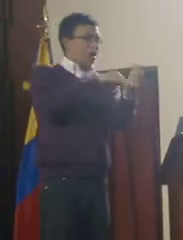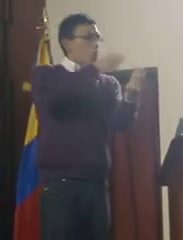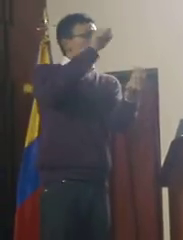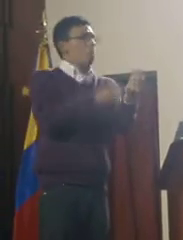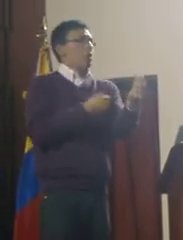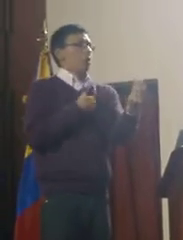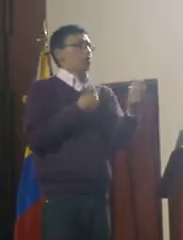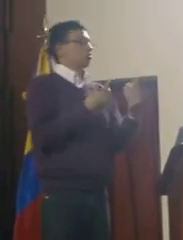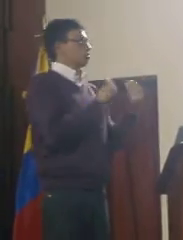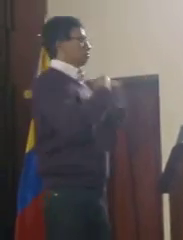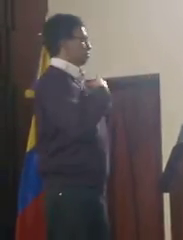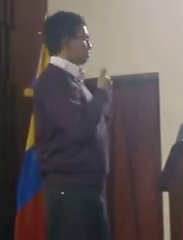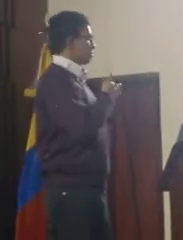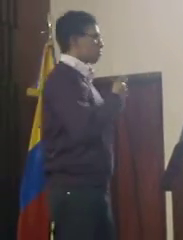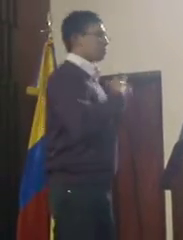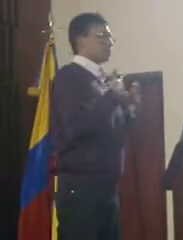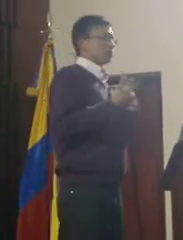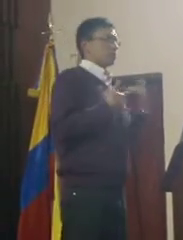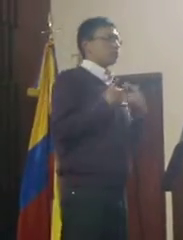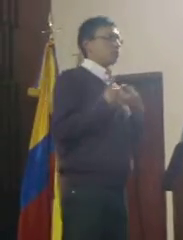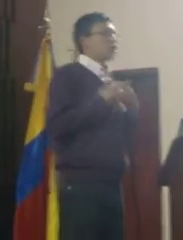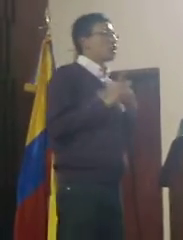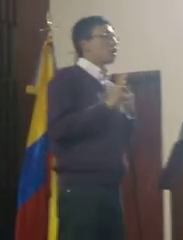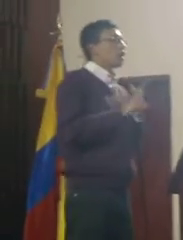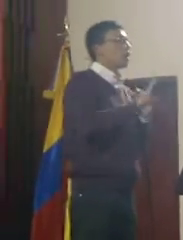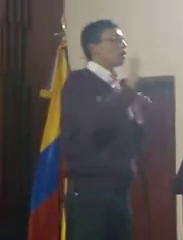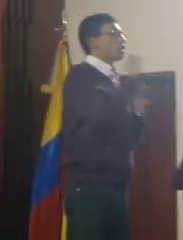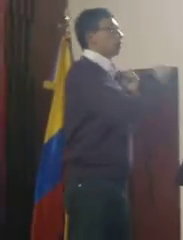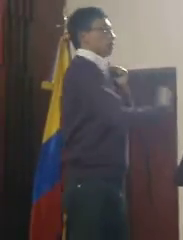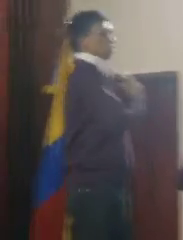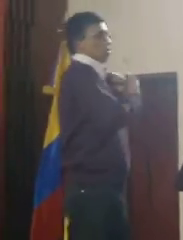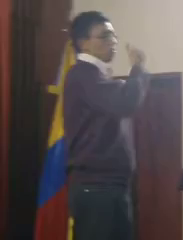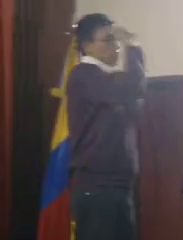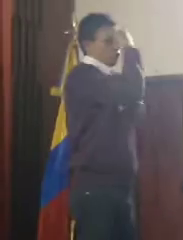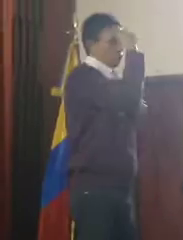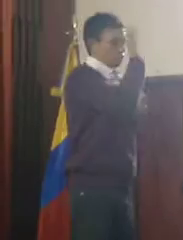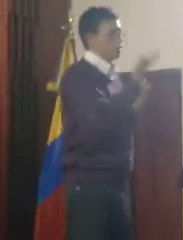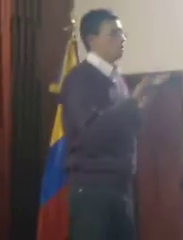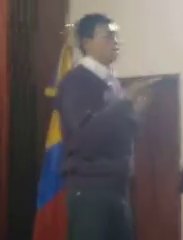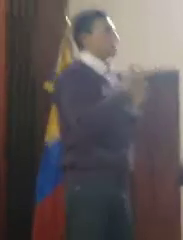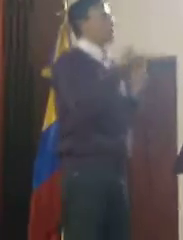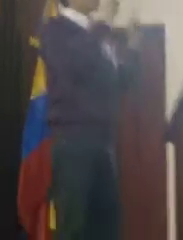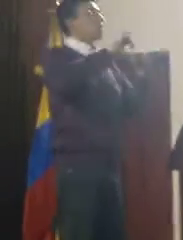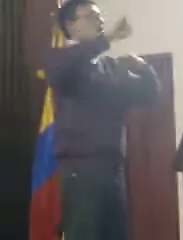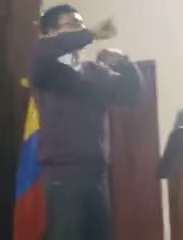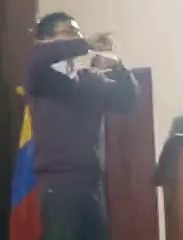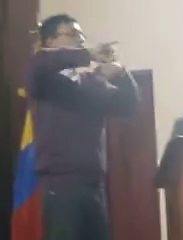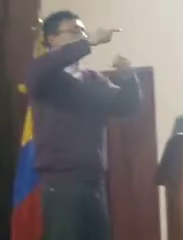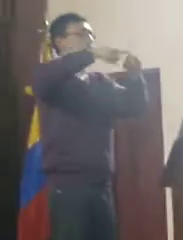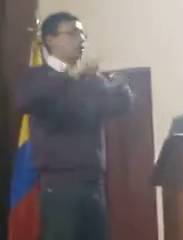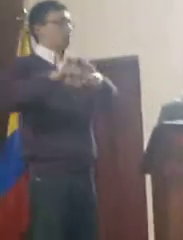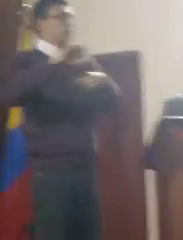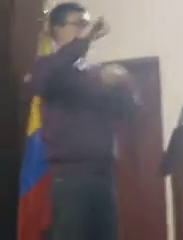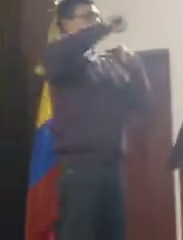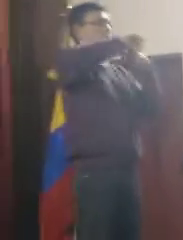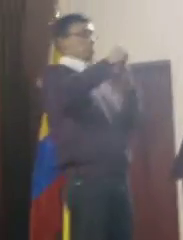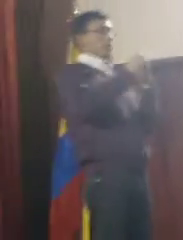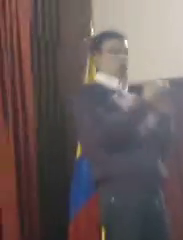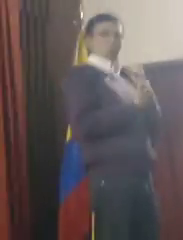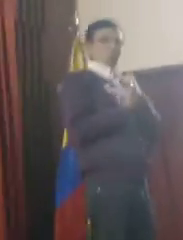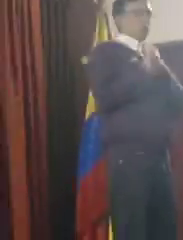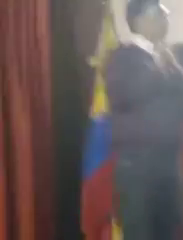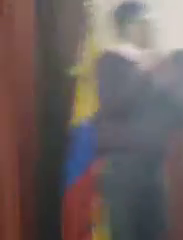apoyo de las profesoras o de las instituciones donde vayan a llegar estos chicos, sino que desde